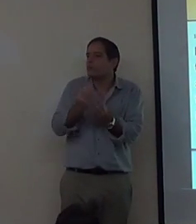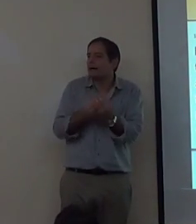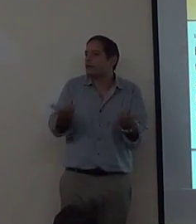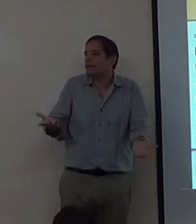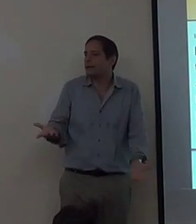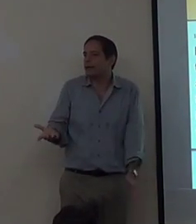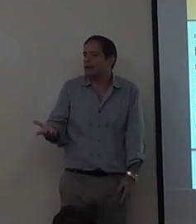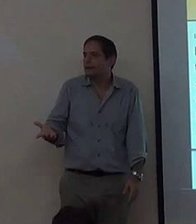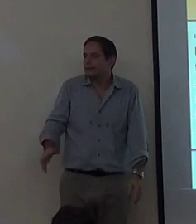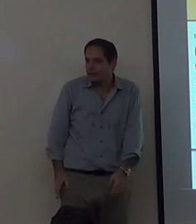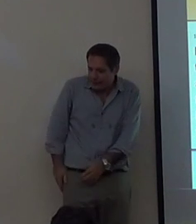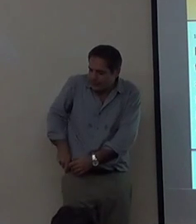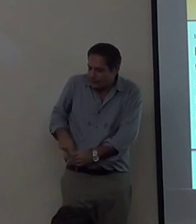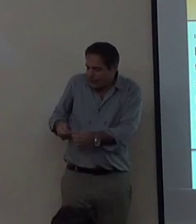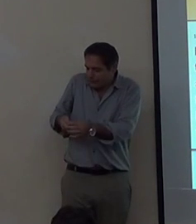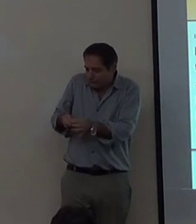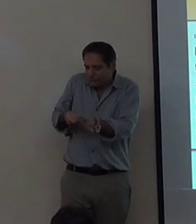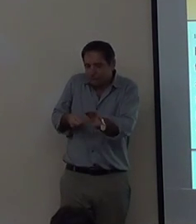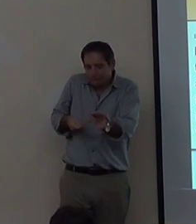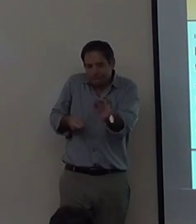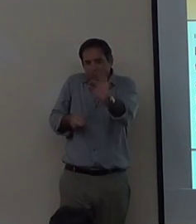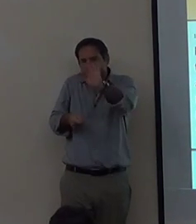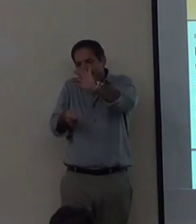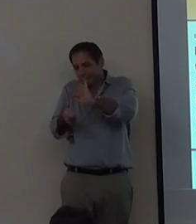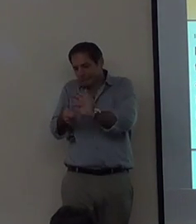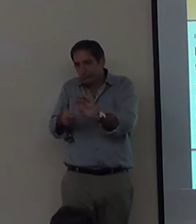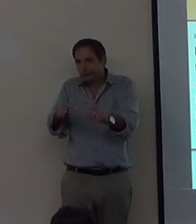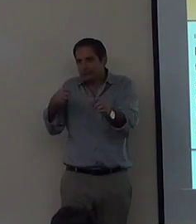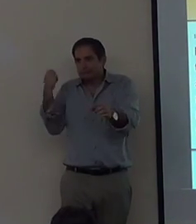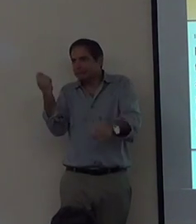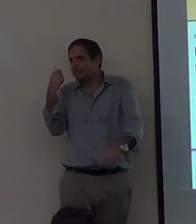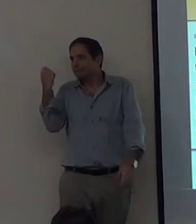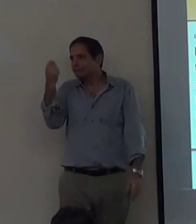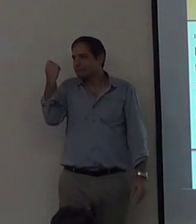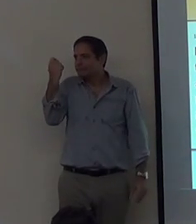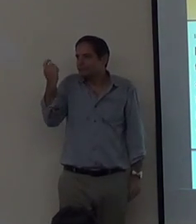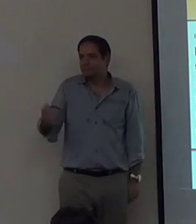¿Qué tenía David en sus manos? ¿Qué tenía? Tenía ahí una...